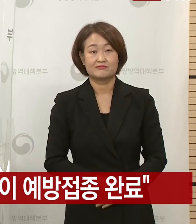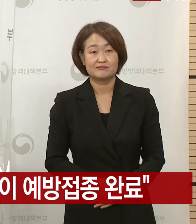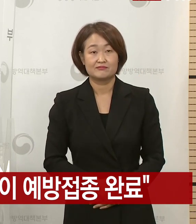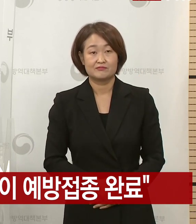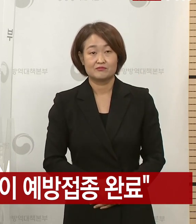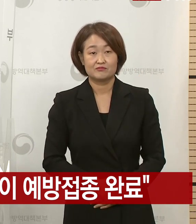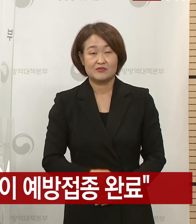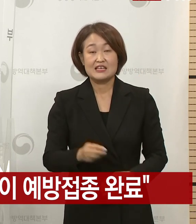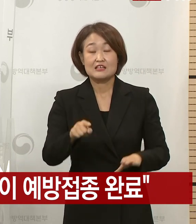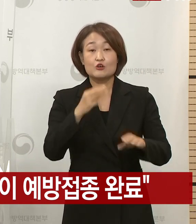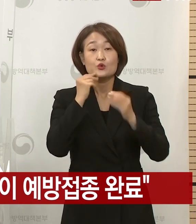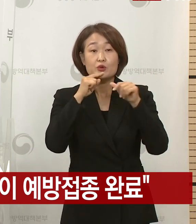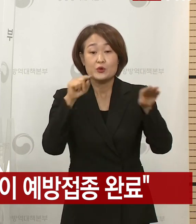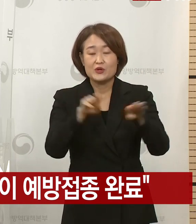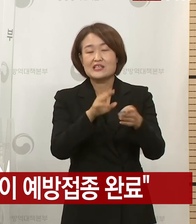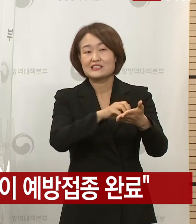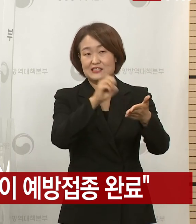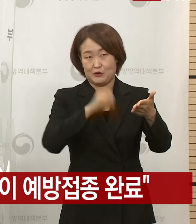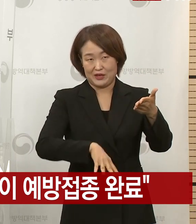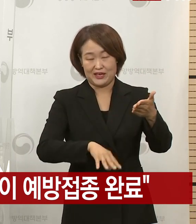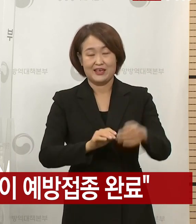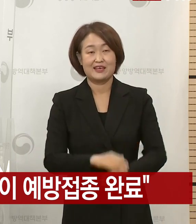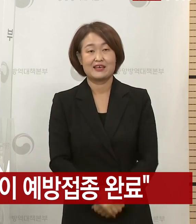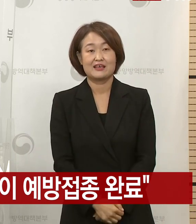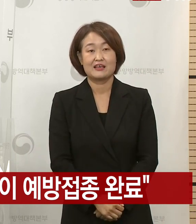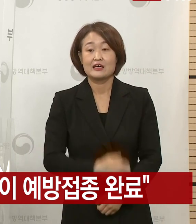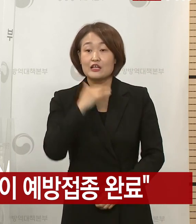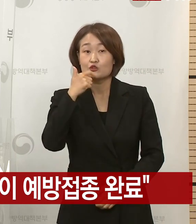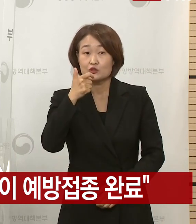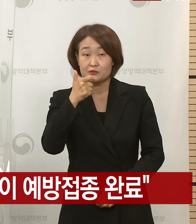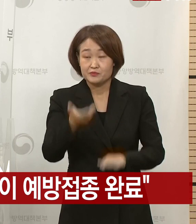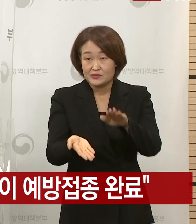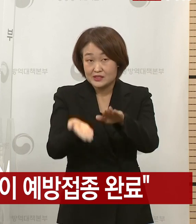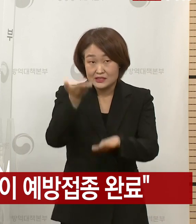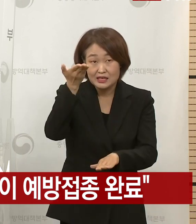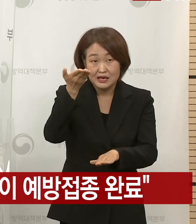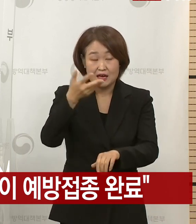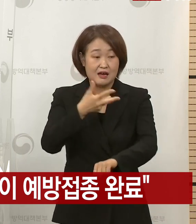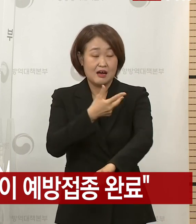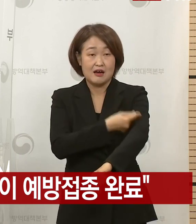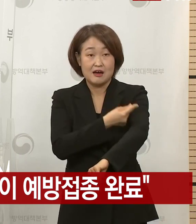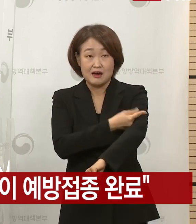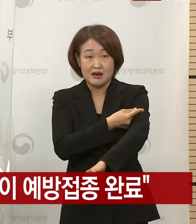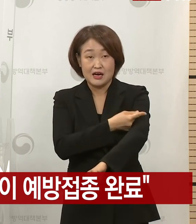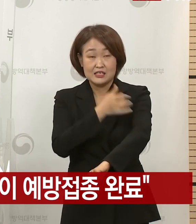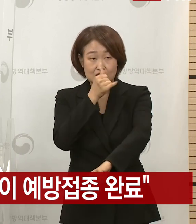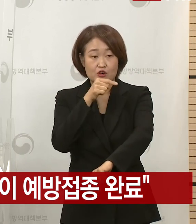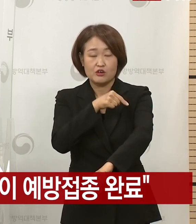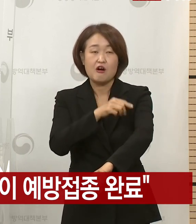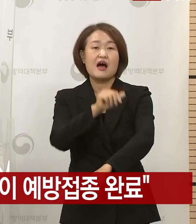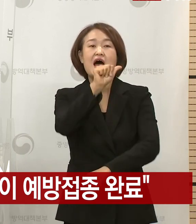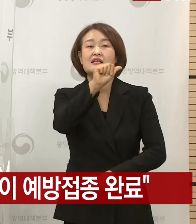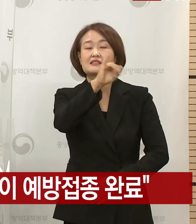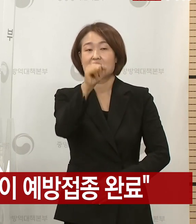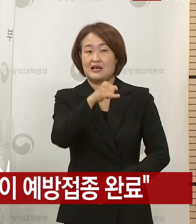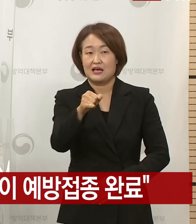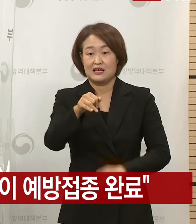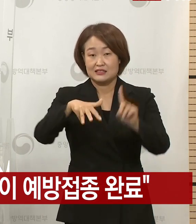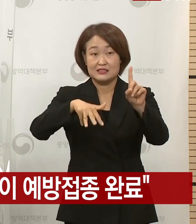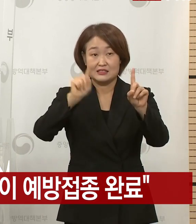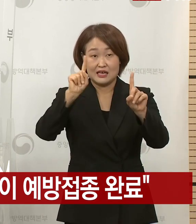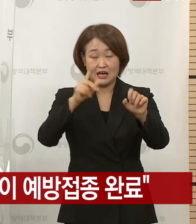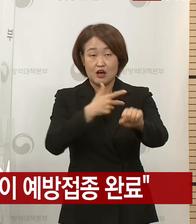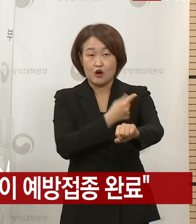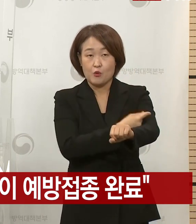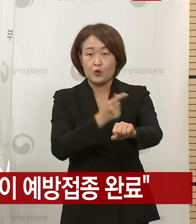공휴일을 제외한 숫자입니다. 60세 이상 어르신 등 대상 아스트라제네카 백신 1차 접종